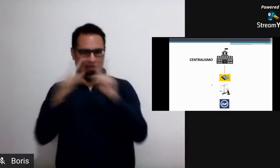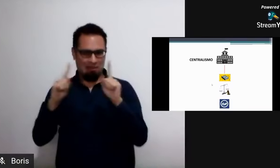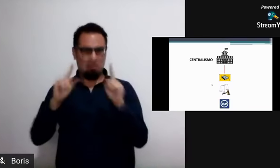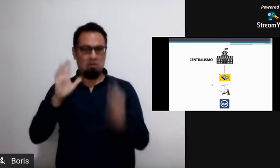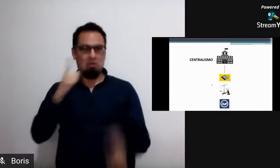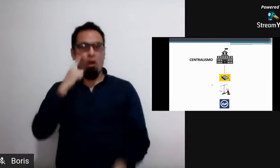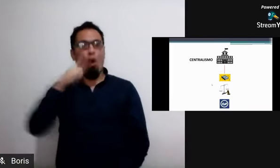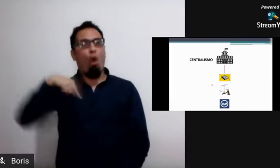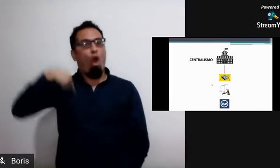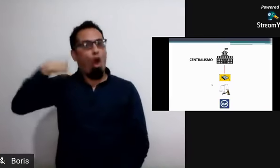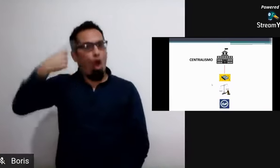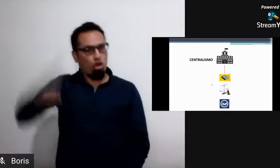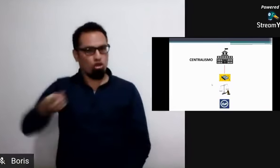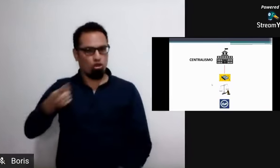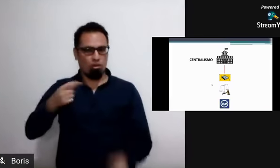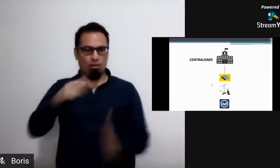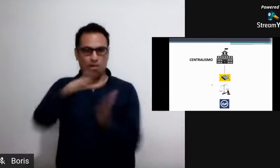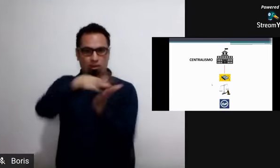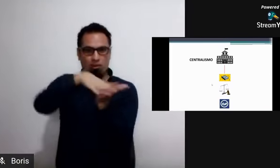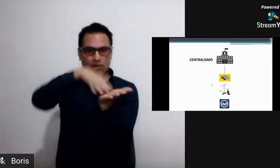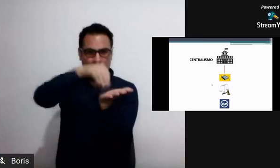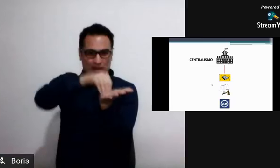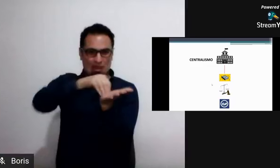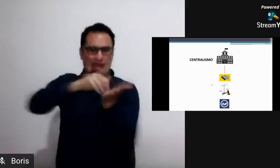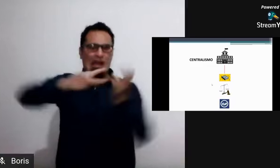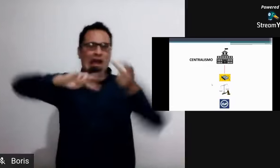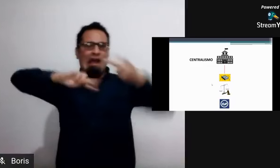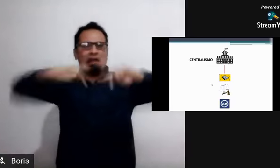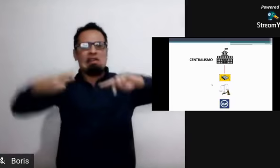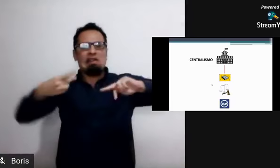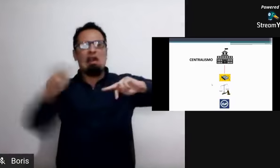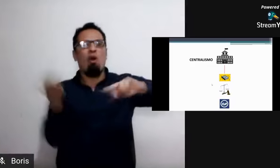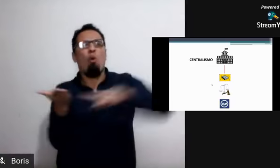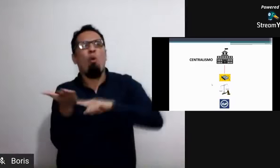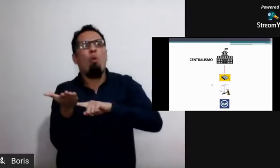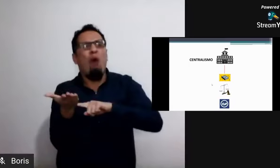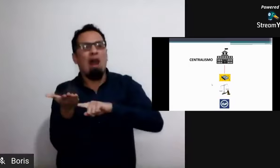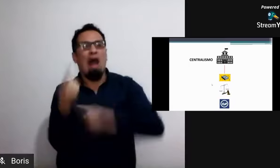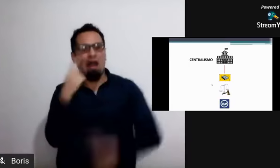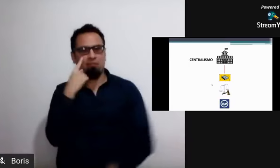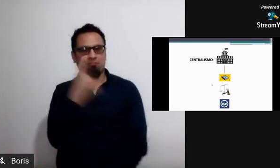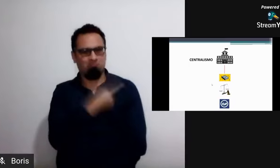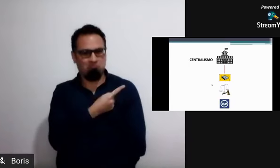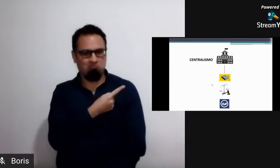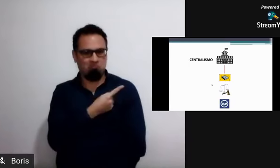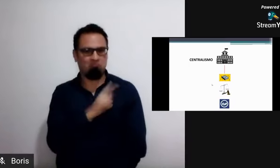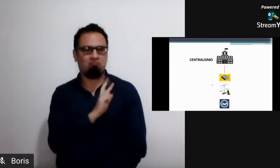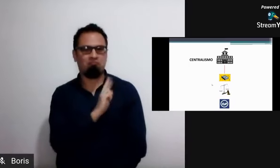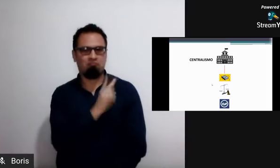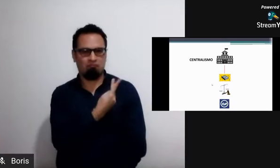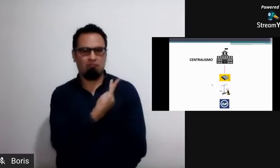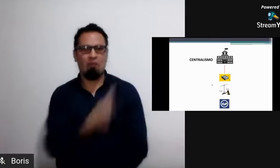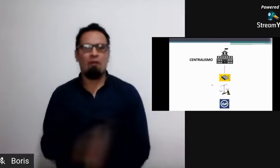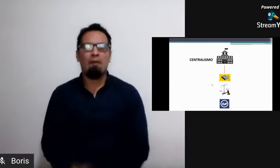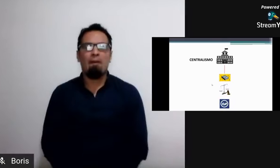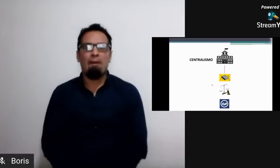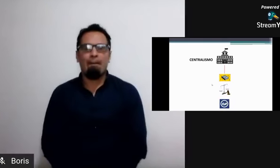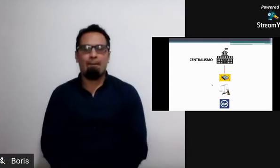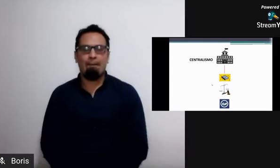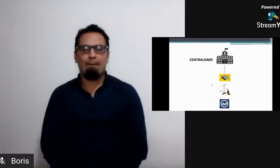seña podría llegar a entenderse mejor configurándola de esta manera. Lo contrario al